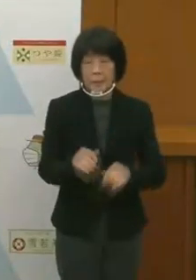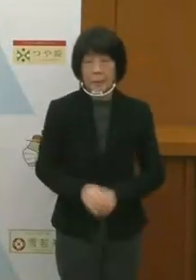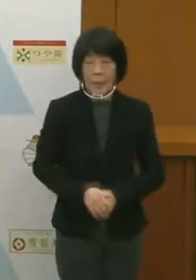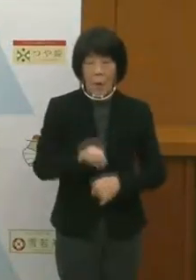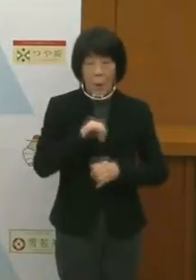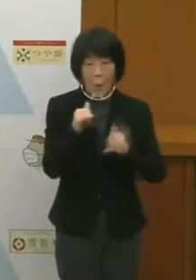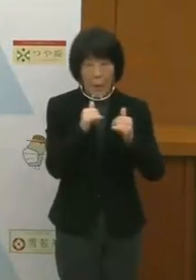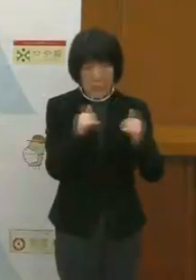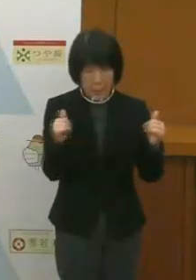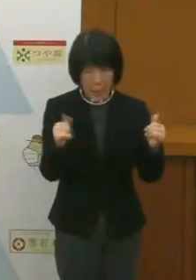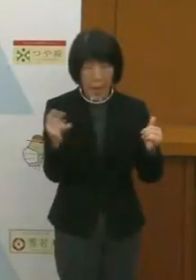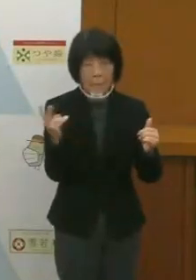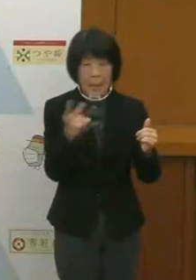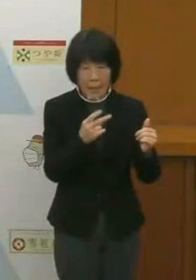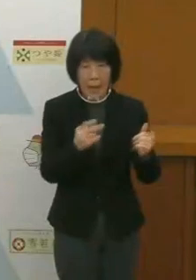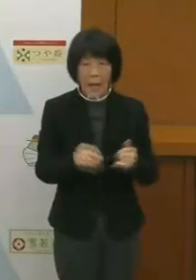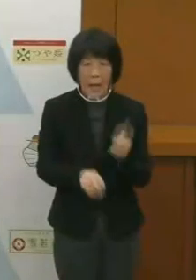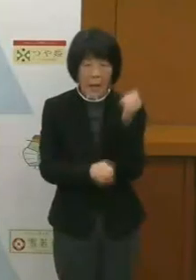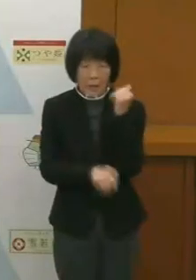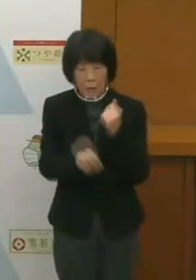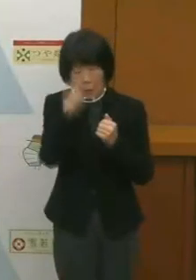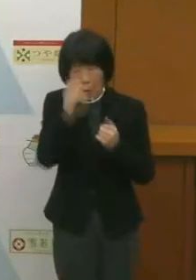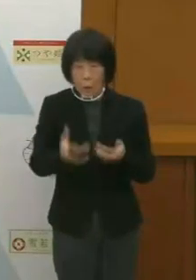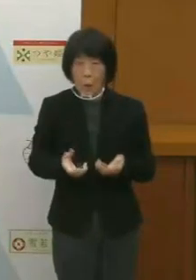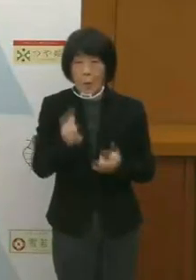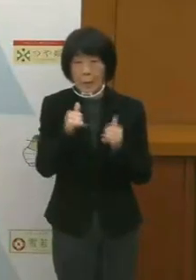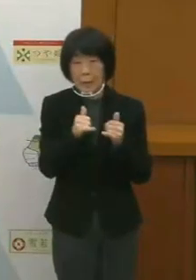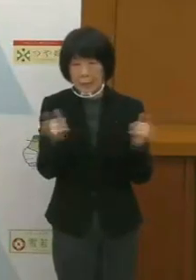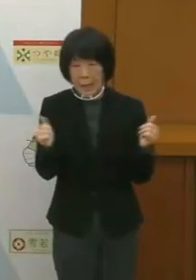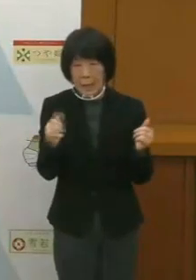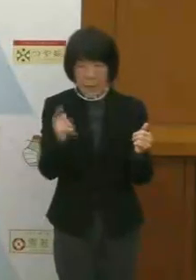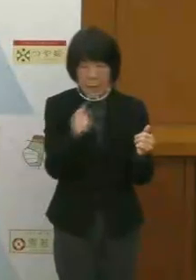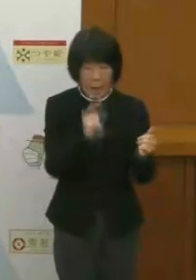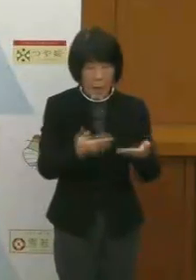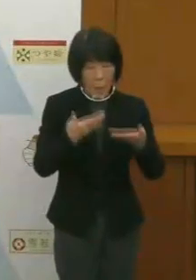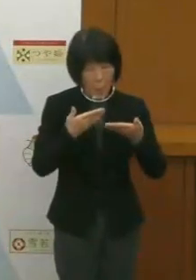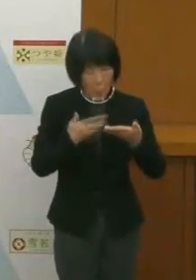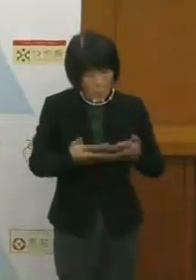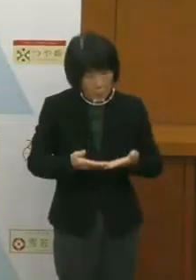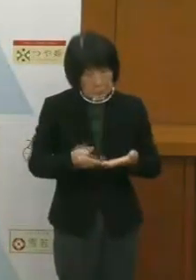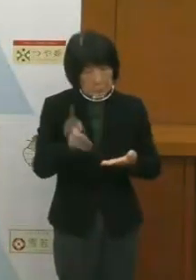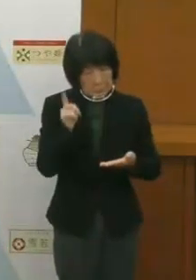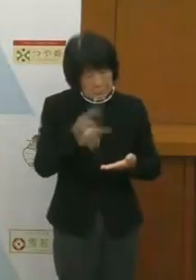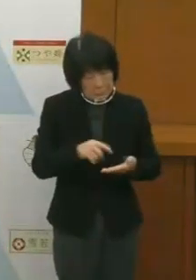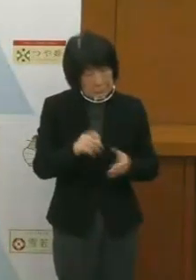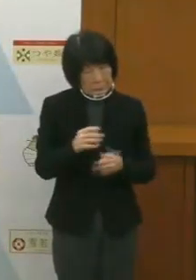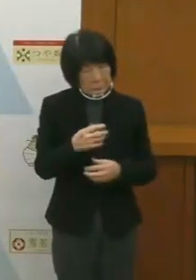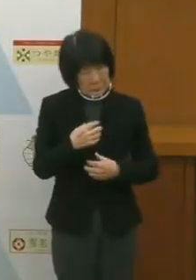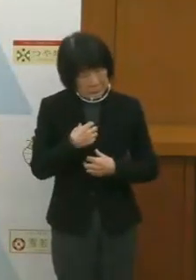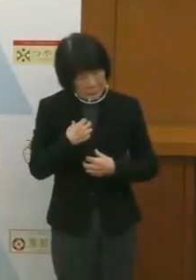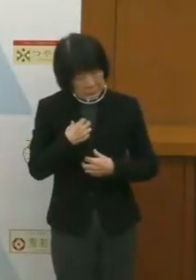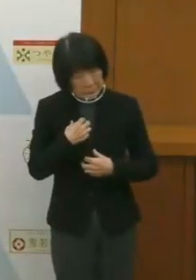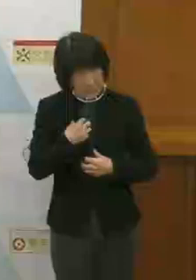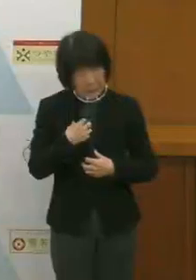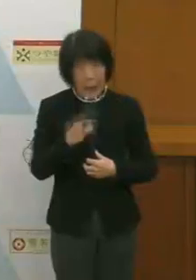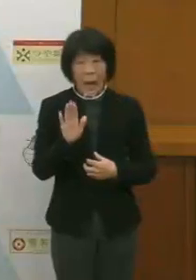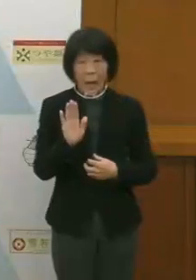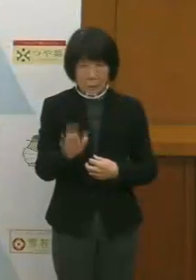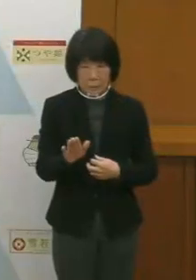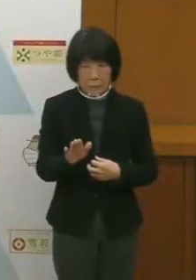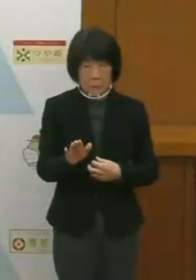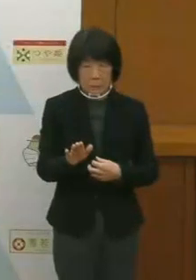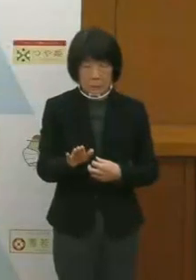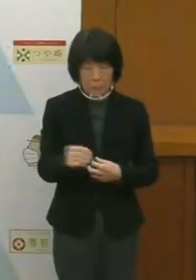高齢者の方そして基礎疾患のある方というのはやはり重症化しやすい、まあ、リスクが高いということが言われております